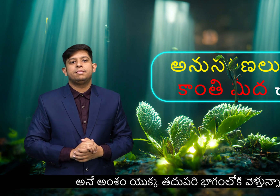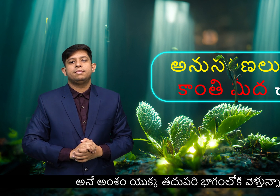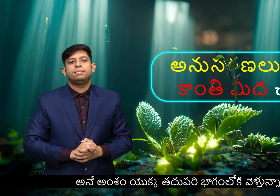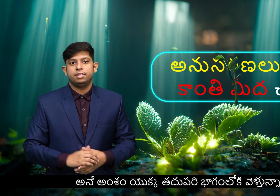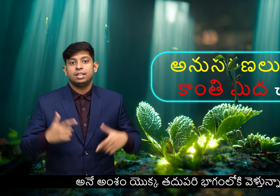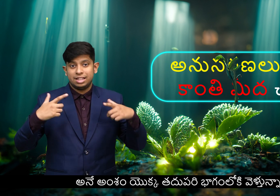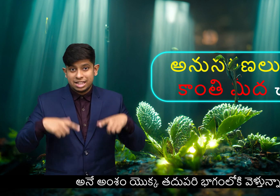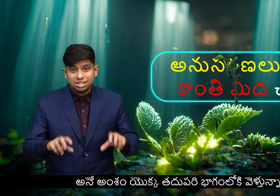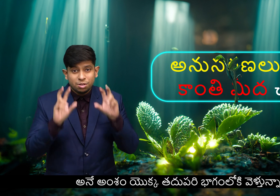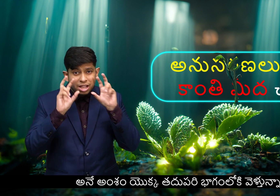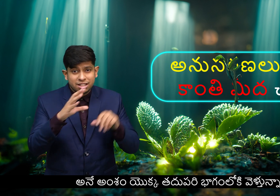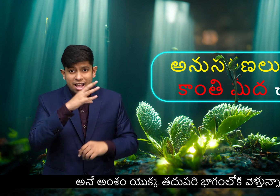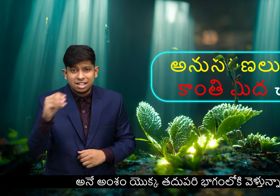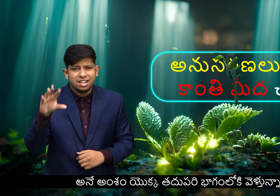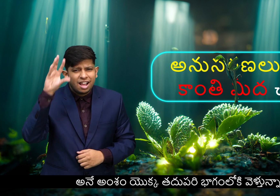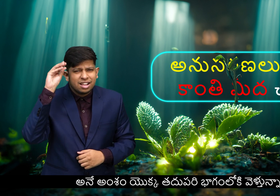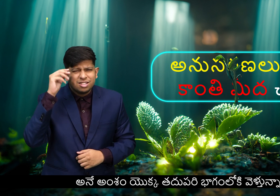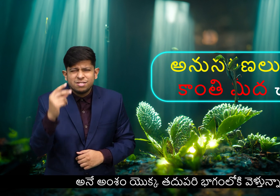వెళ్తున్నాము.